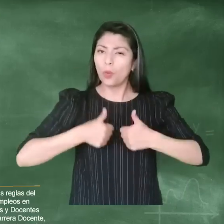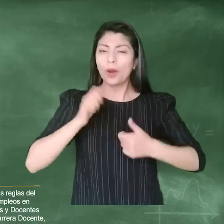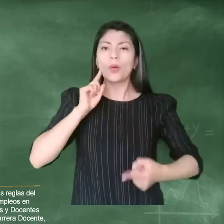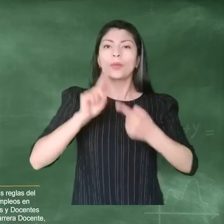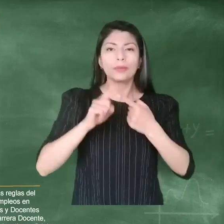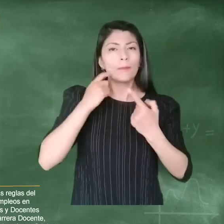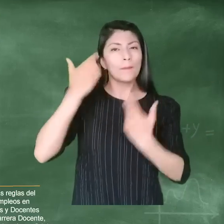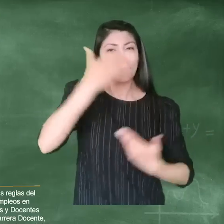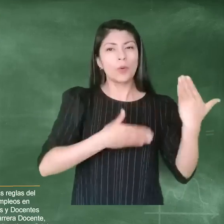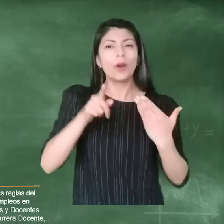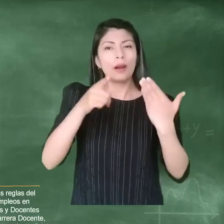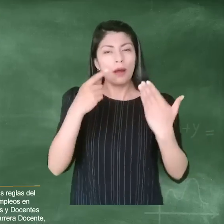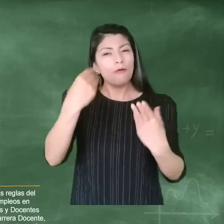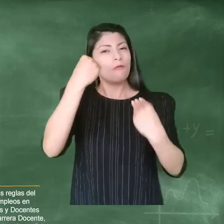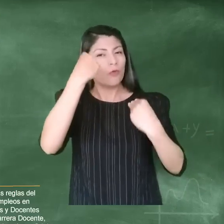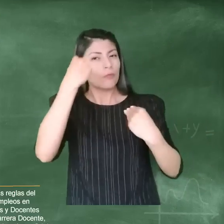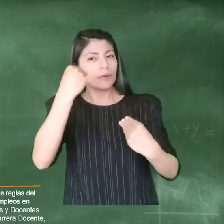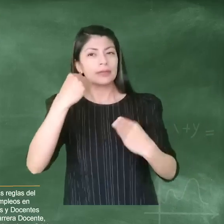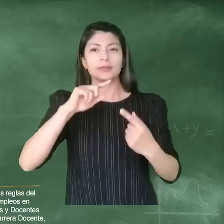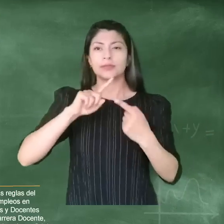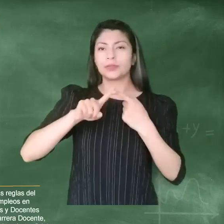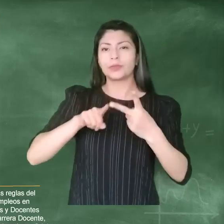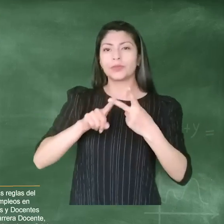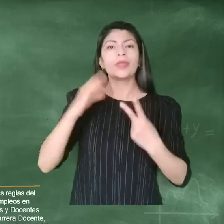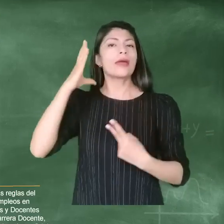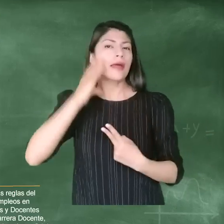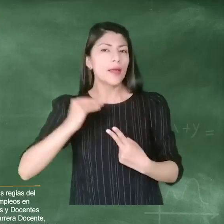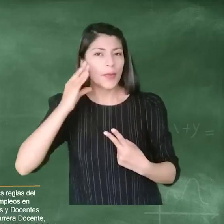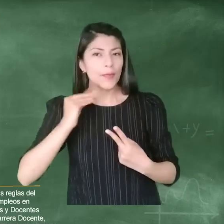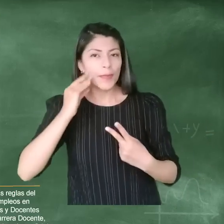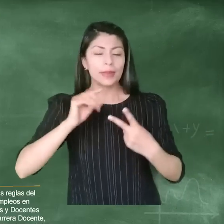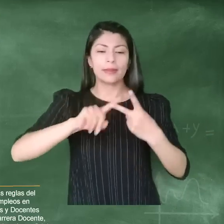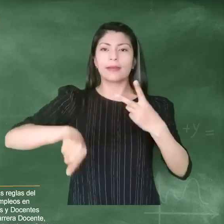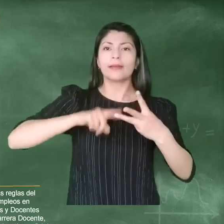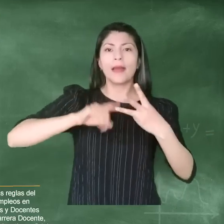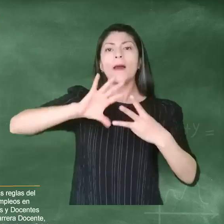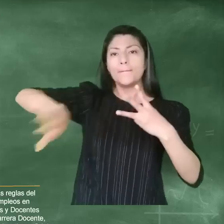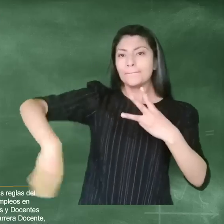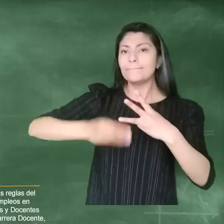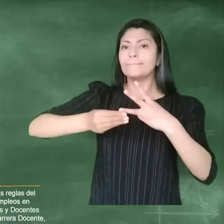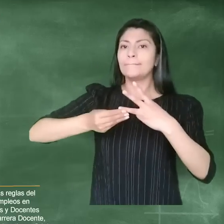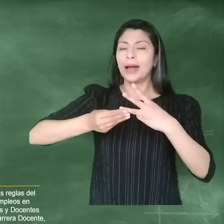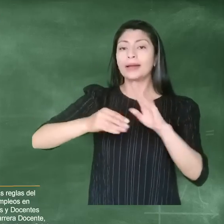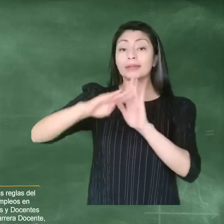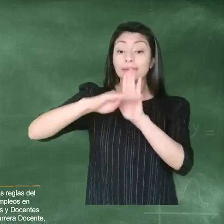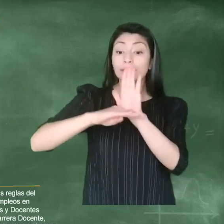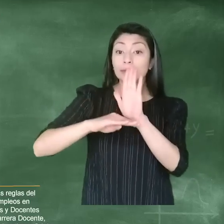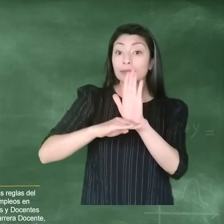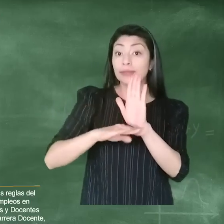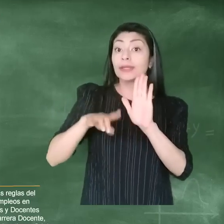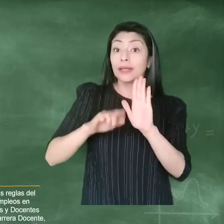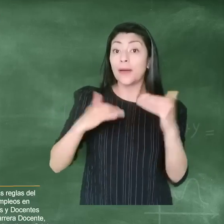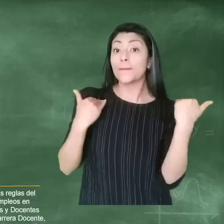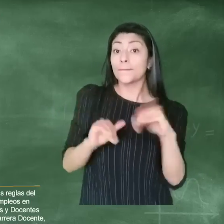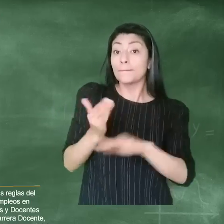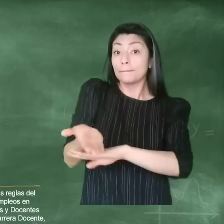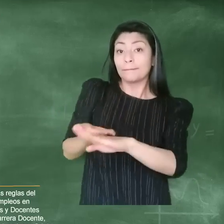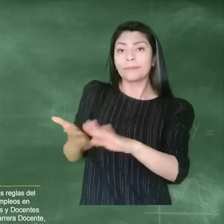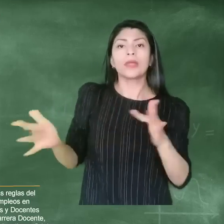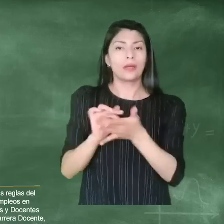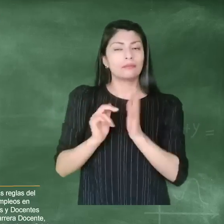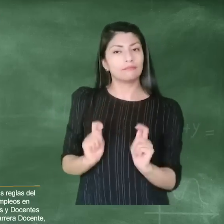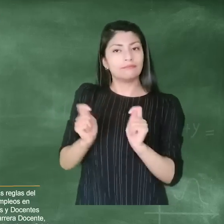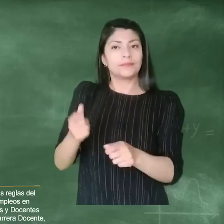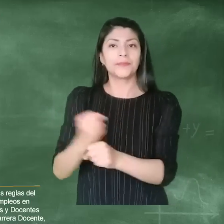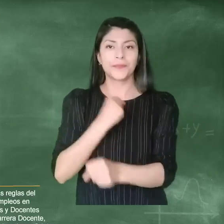la valoración de la formación y de la experiencia acreditada por el aspirante, adicional a los requisitos mínimos